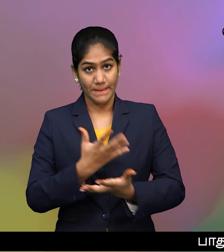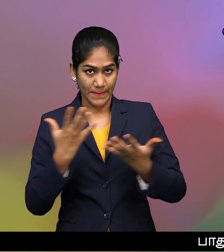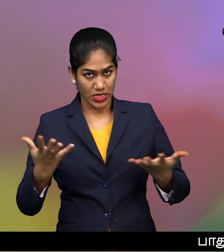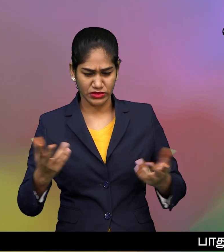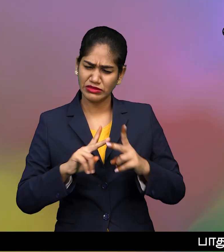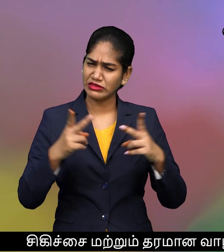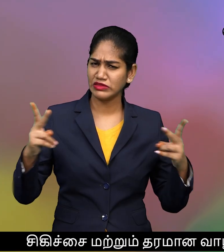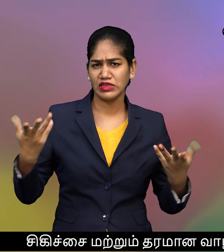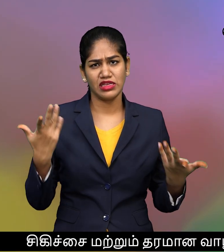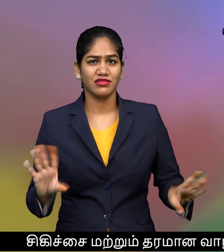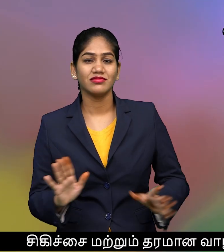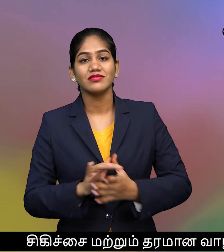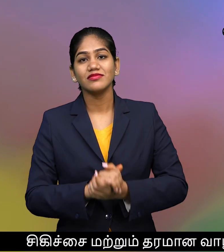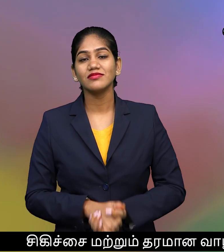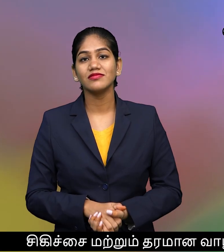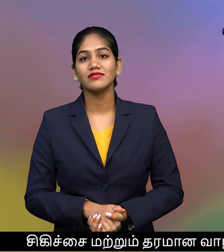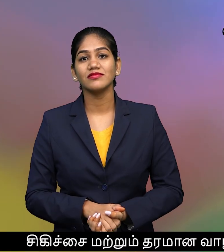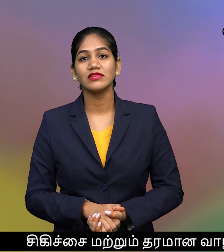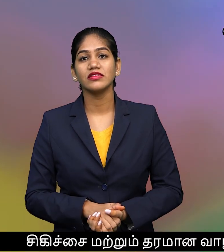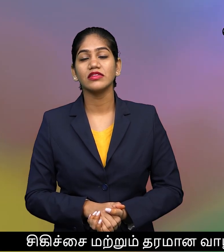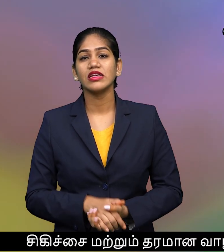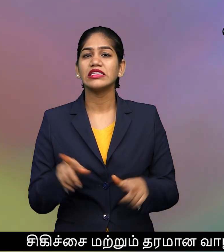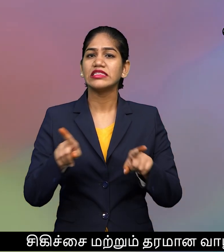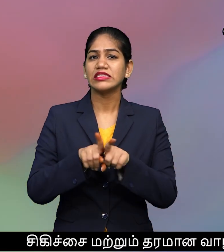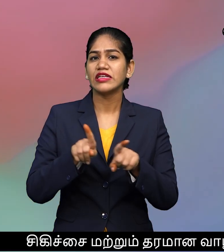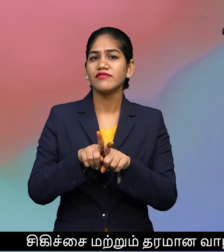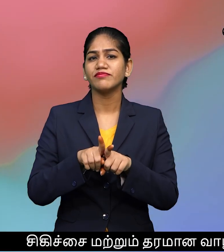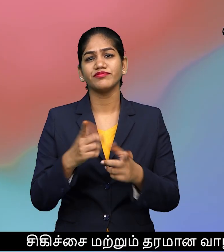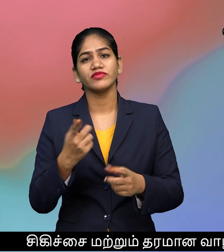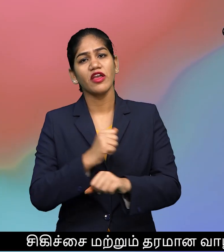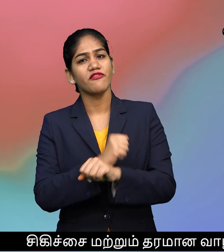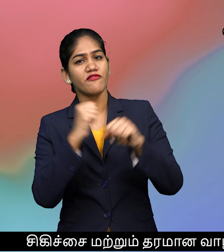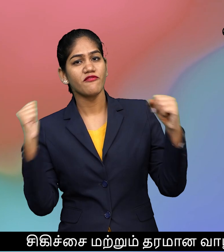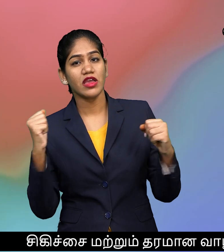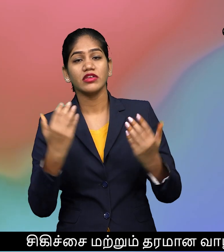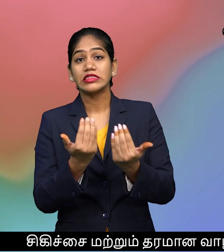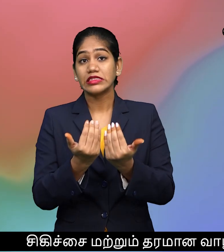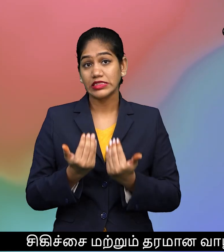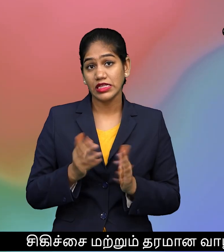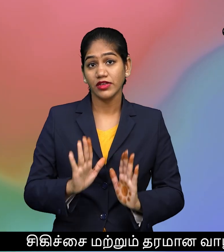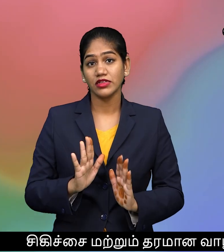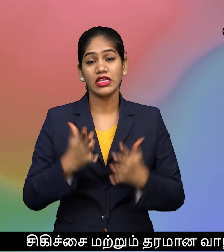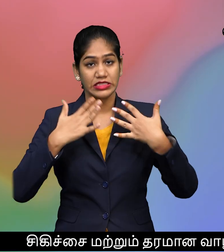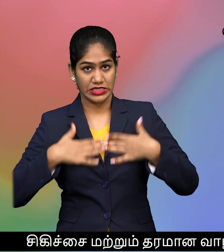பாதுகாப்பு, சிகிச்சை மற்றும் தரமான வாழ்க்கை முறையை பராமரிக்க மரியாதை.